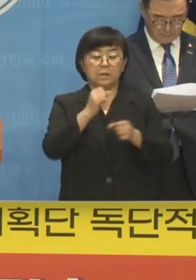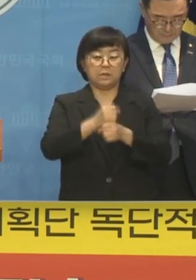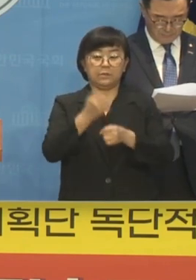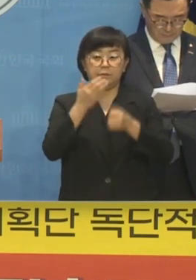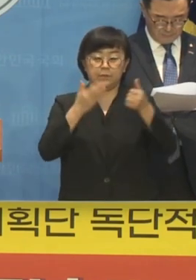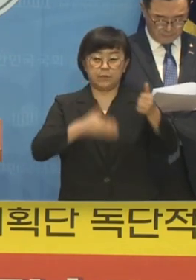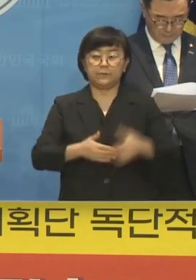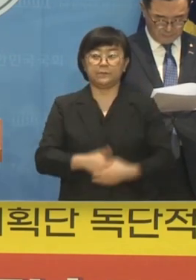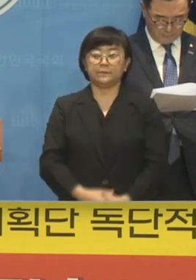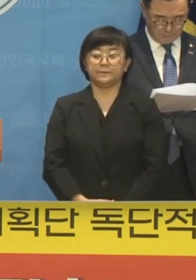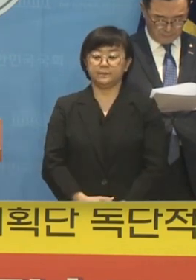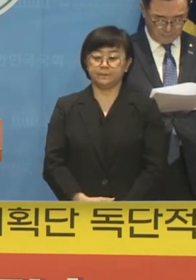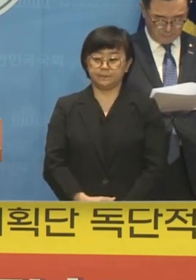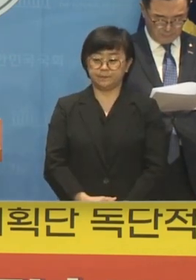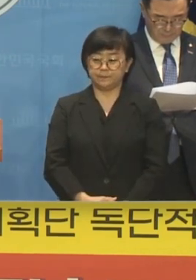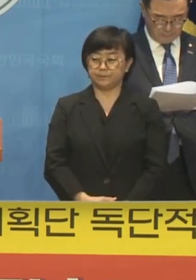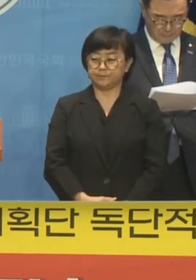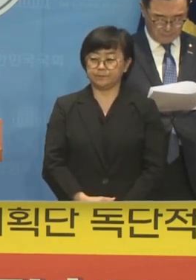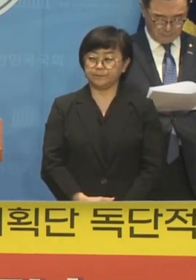주십시오.